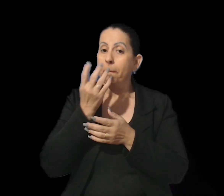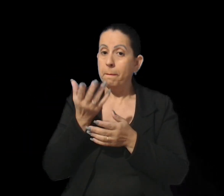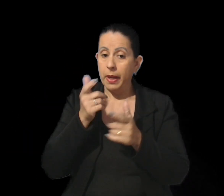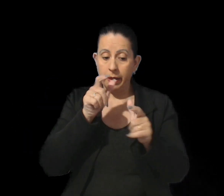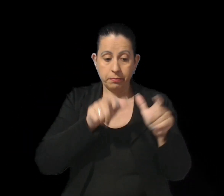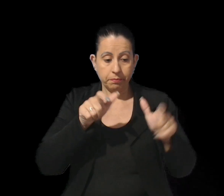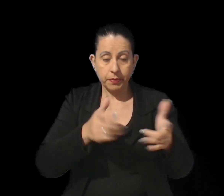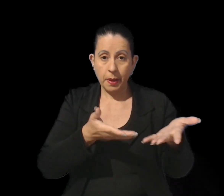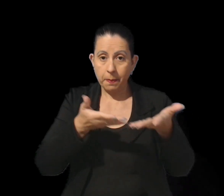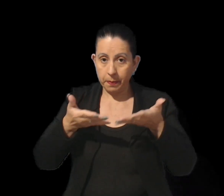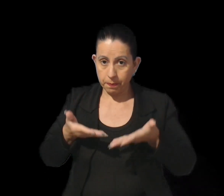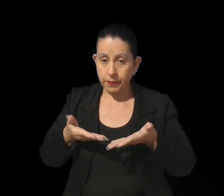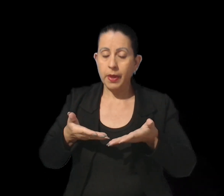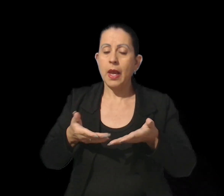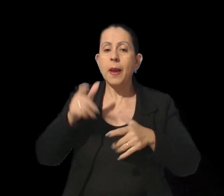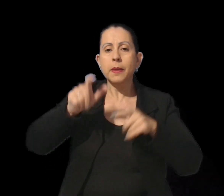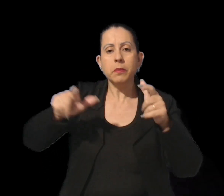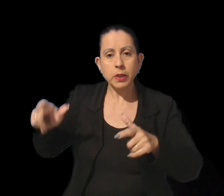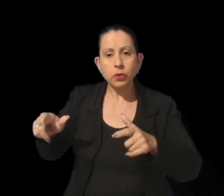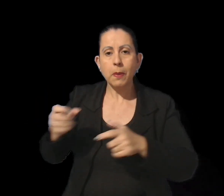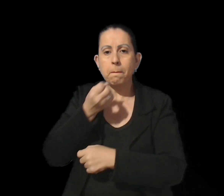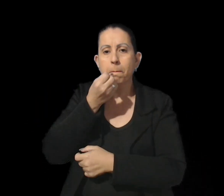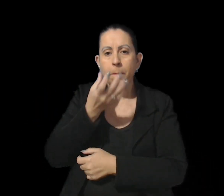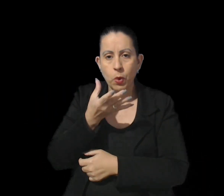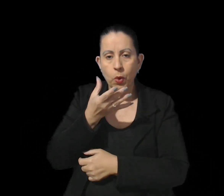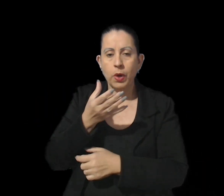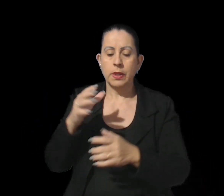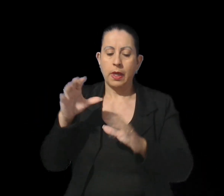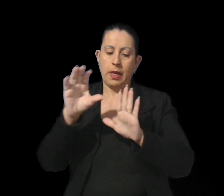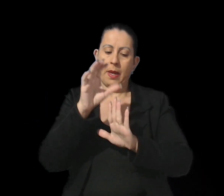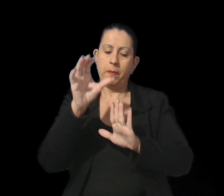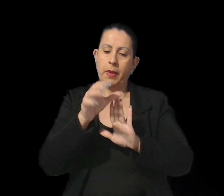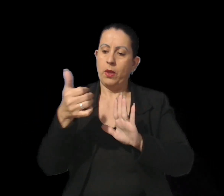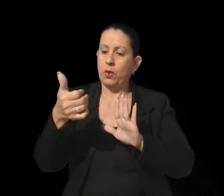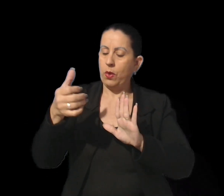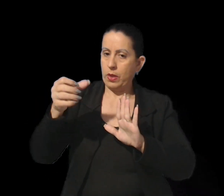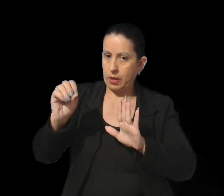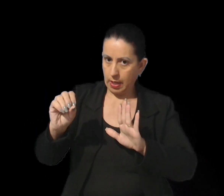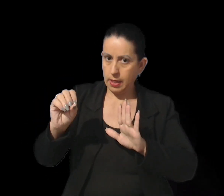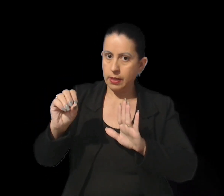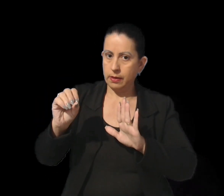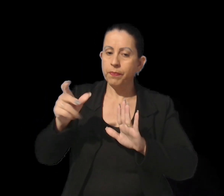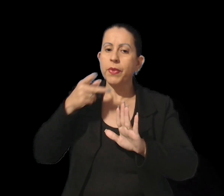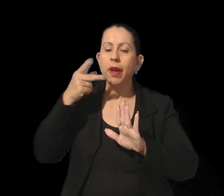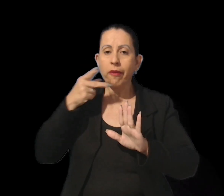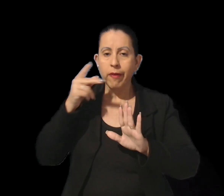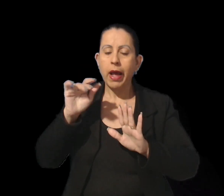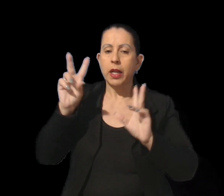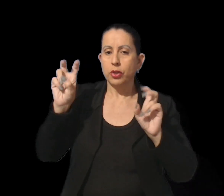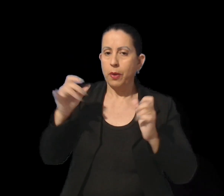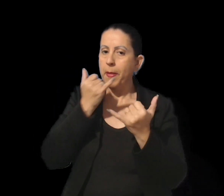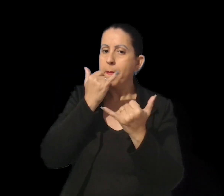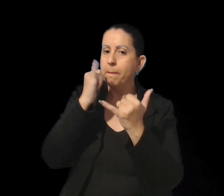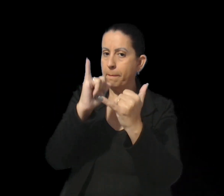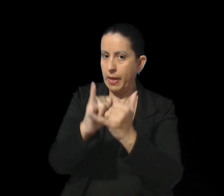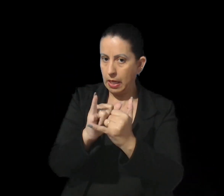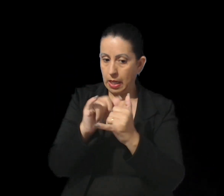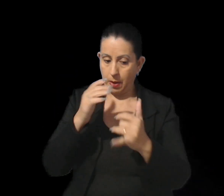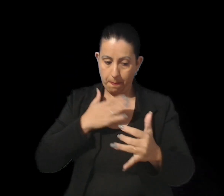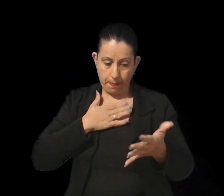que são misericordiosos, no capítulo 10, onde fala sobre o perdão. Aqui no meu é a